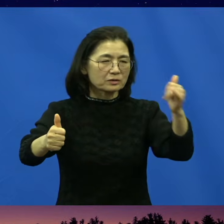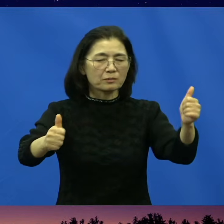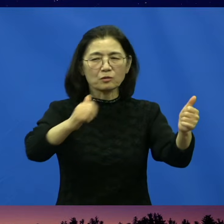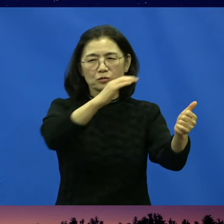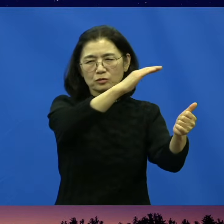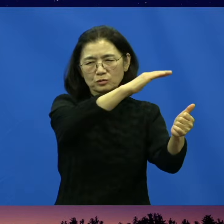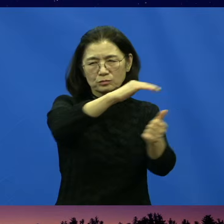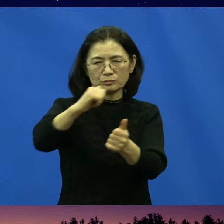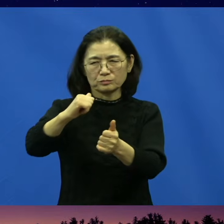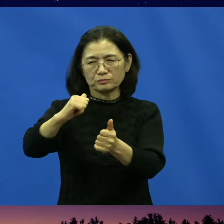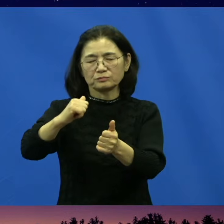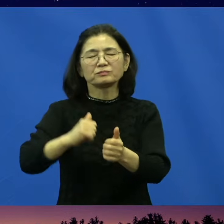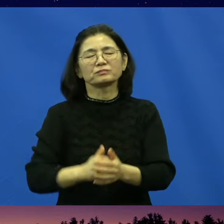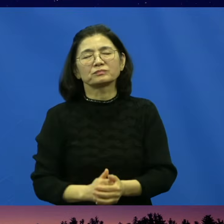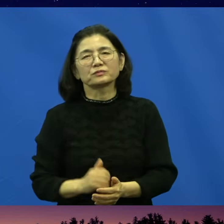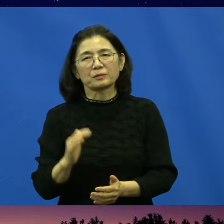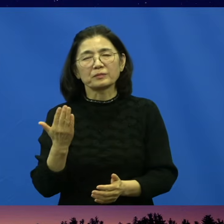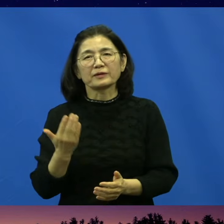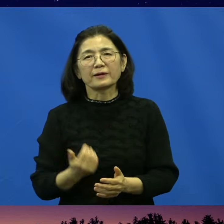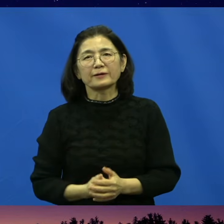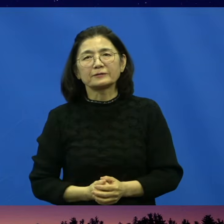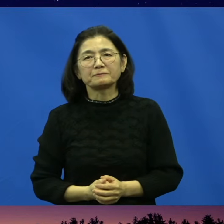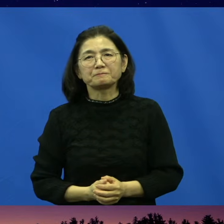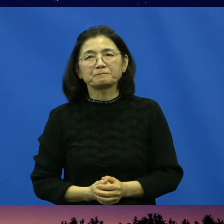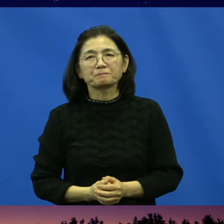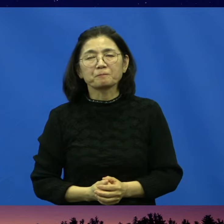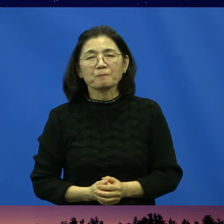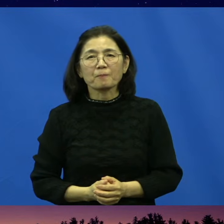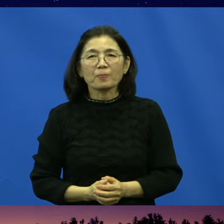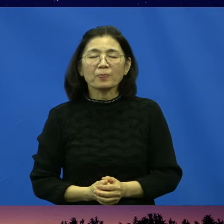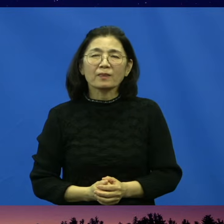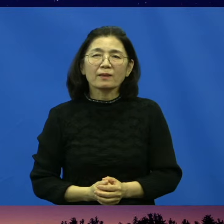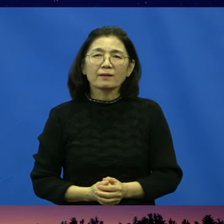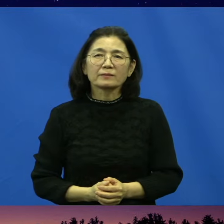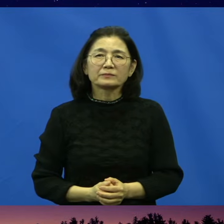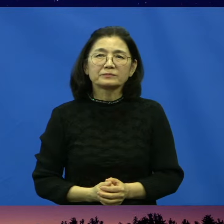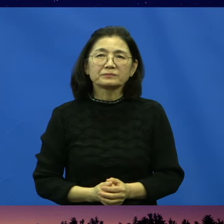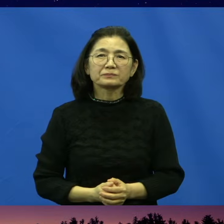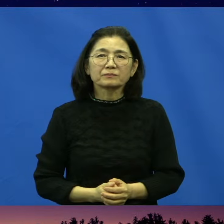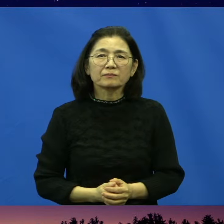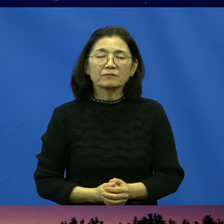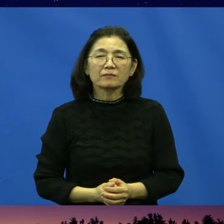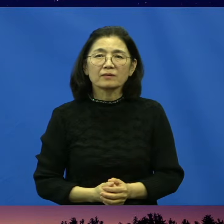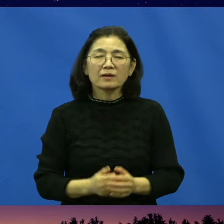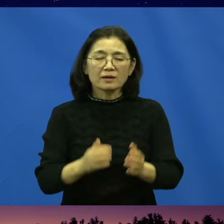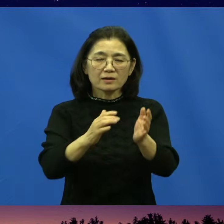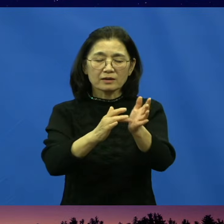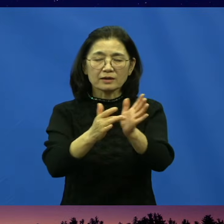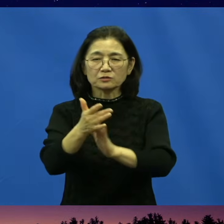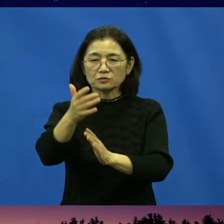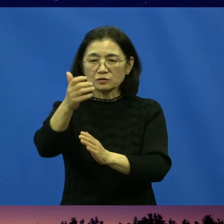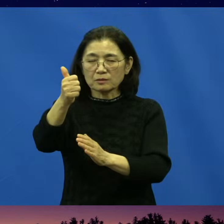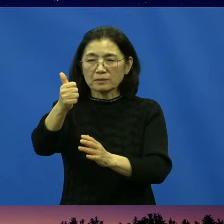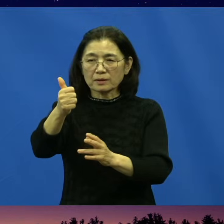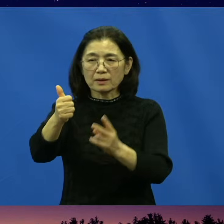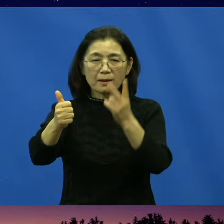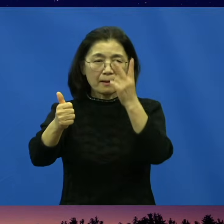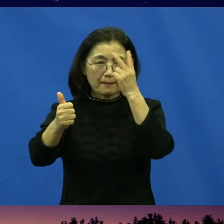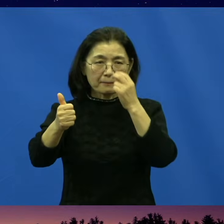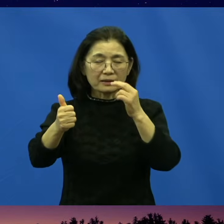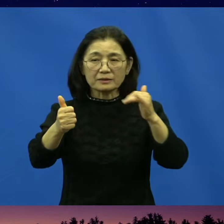길가에서 하염없이 외치던 바디메오가 길 위로 이제 올라오게 되었습니다. 예수님이 바디메오로